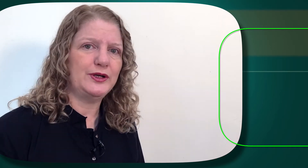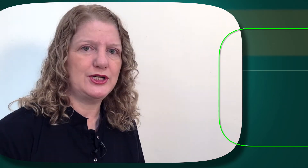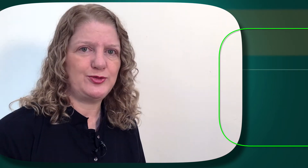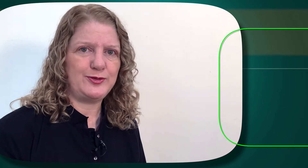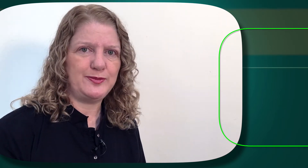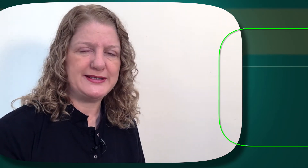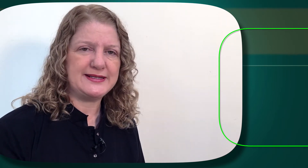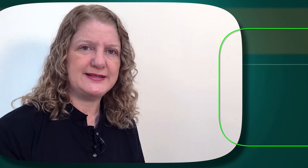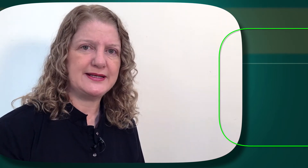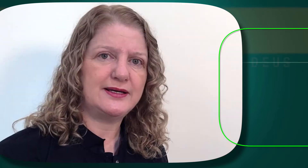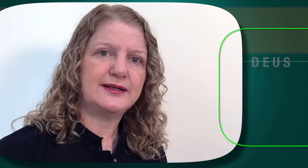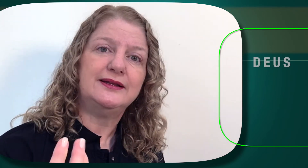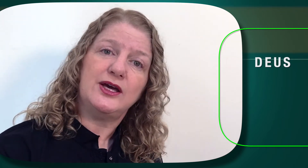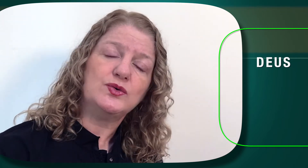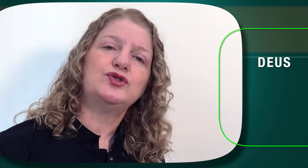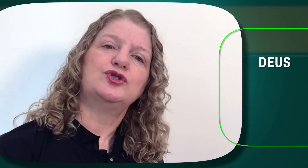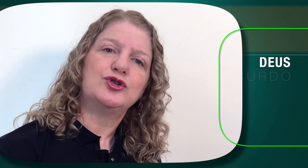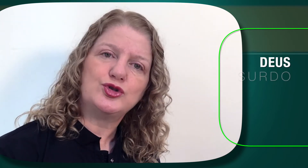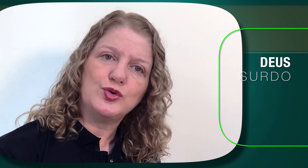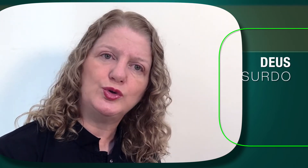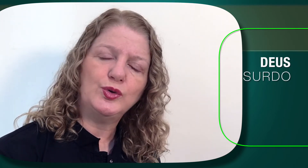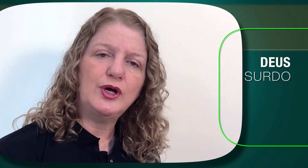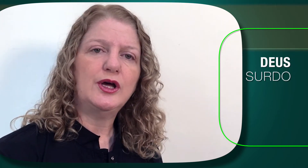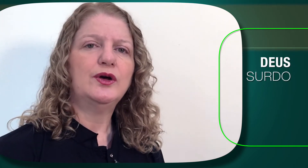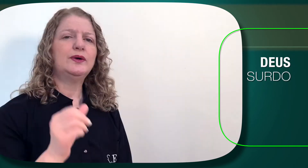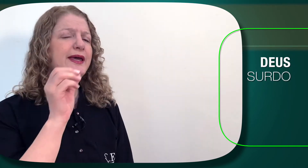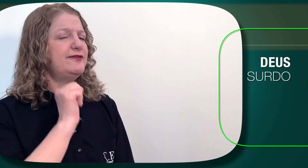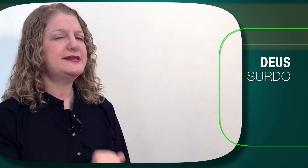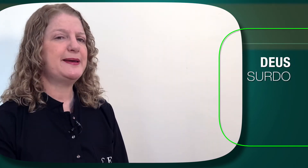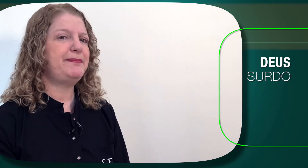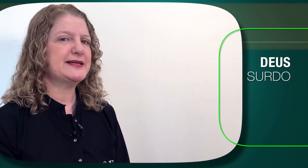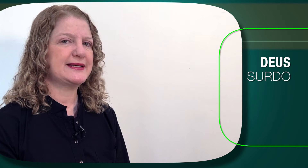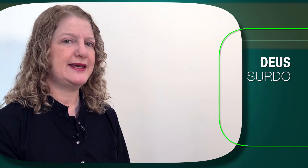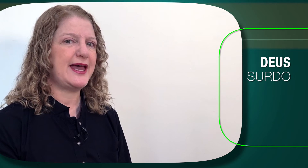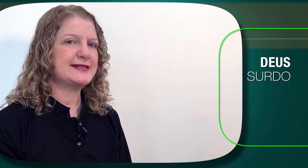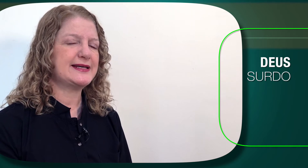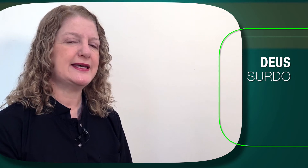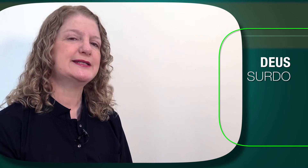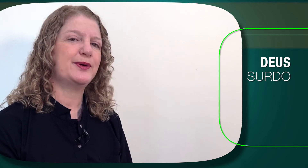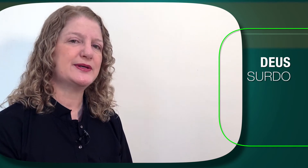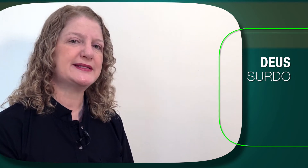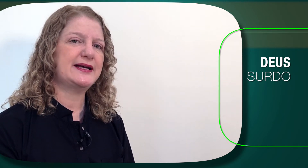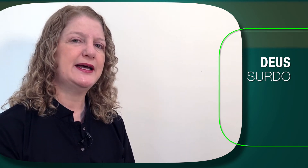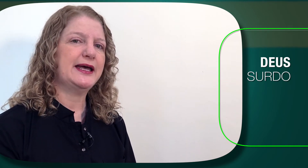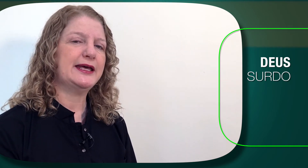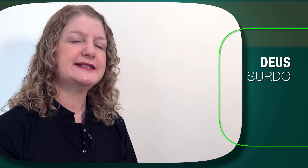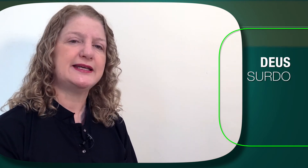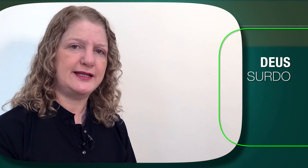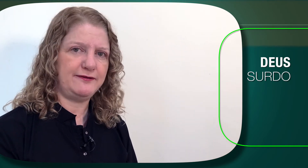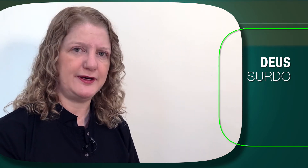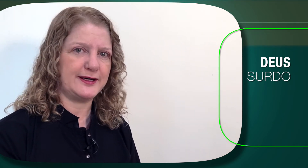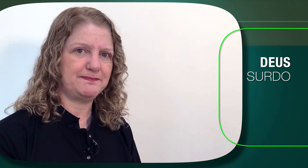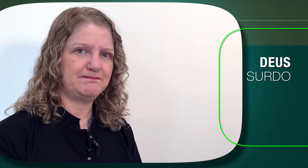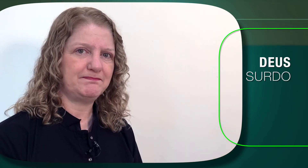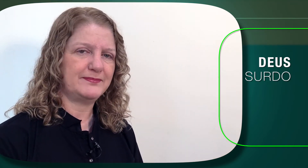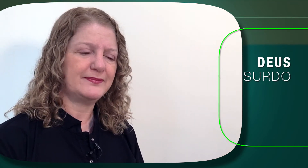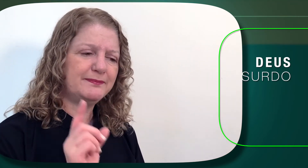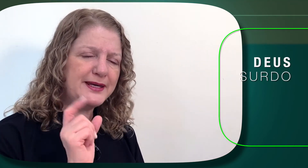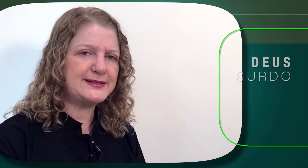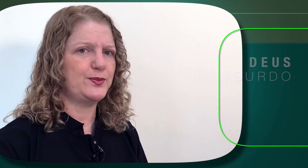importante para a minha pesquisa, Deus surdo. O que você pensa que essa resposta significa? Pensa um